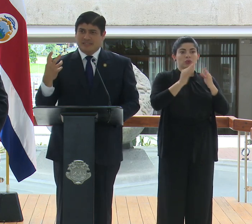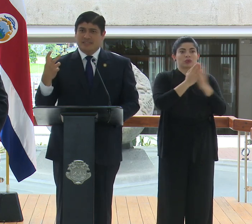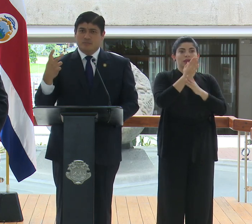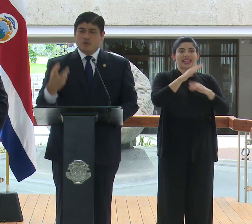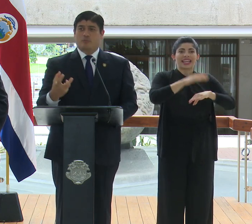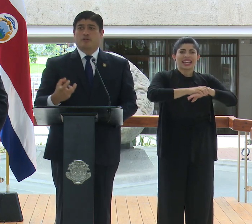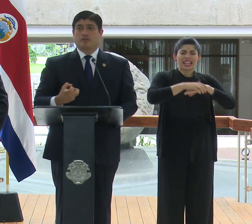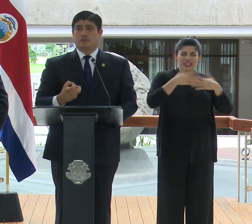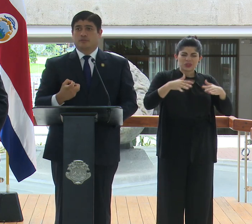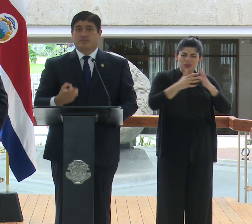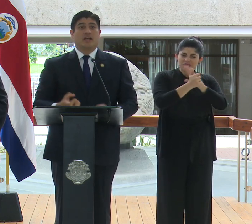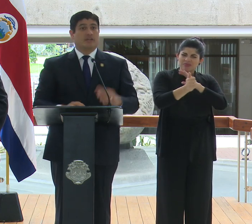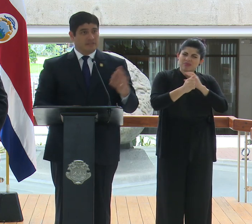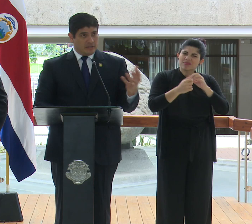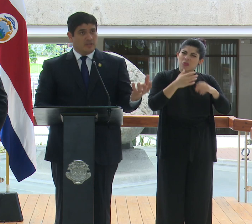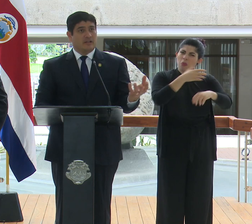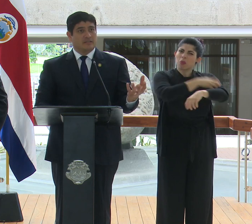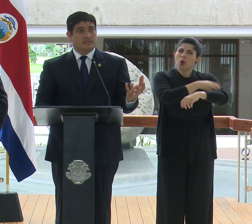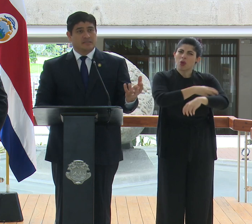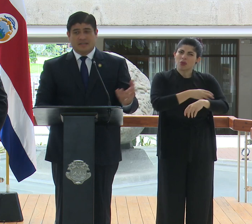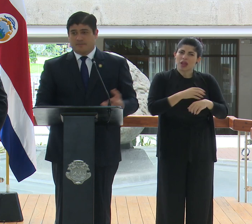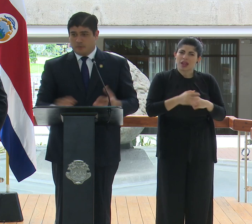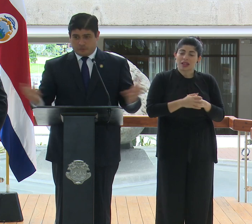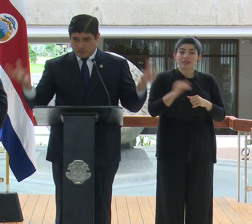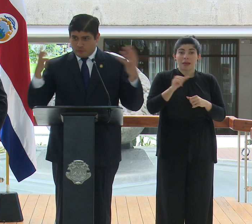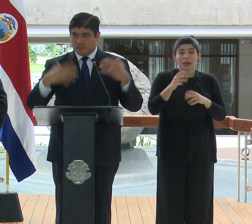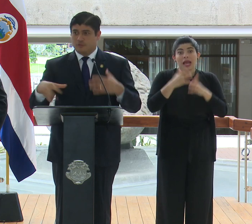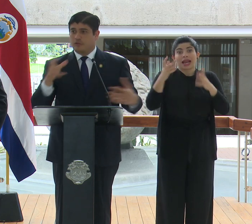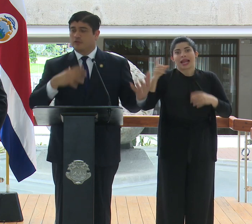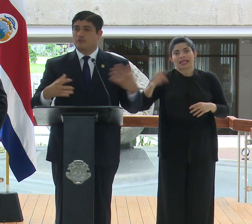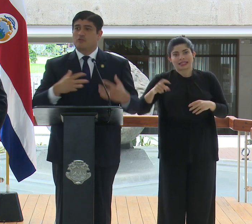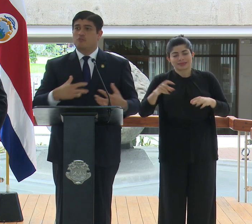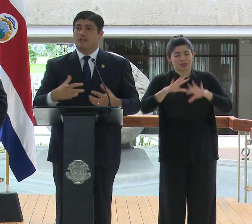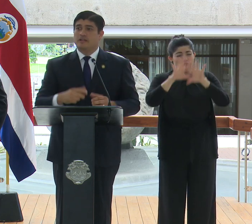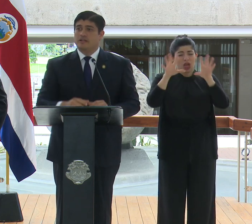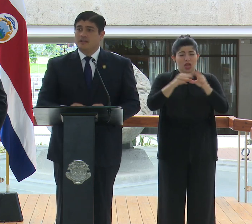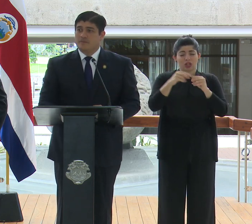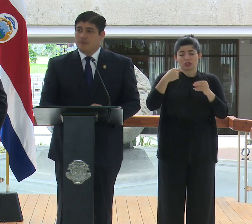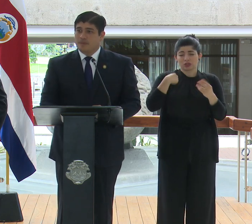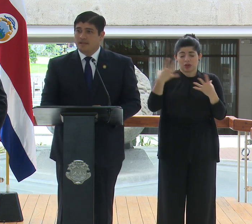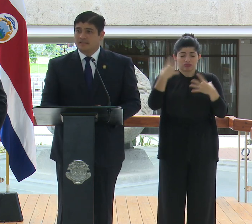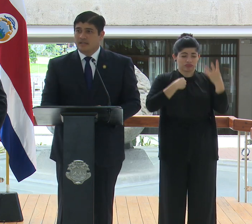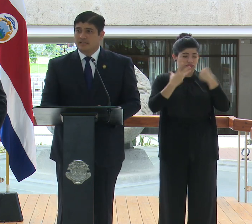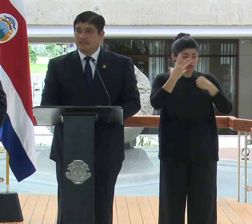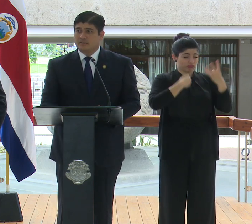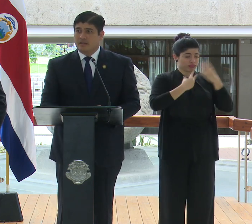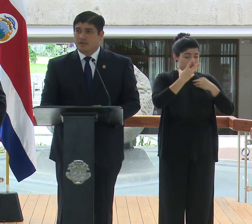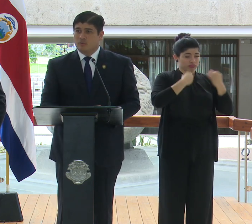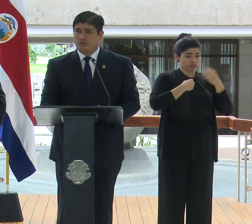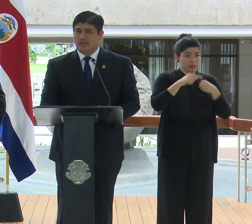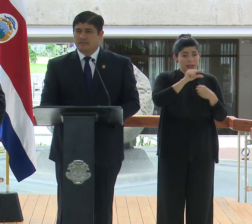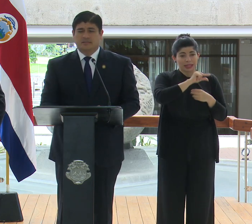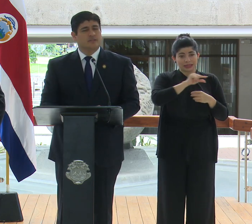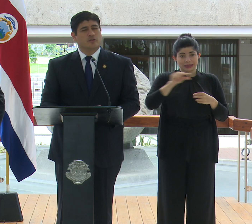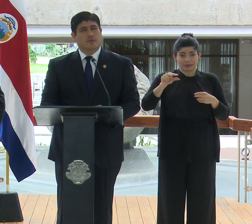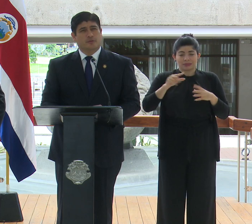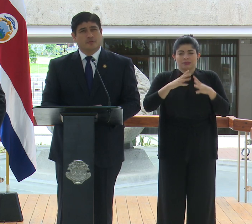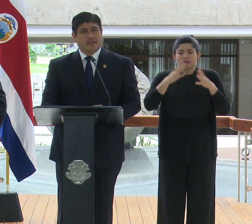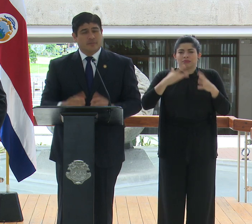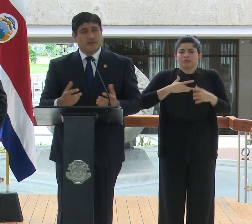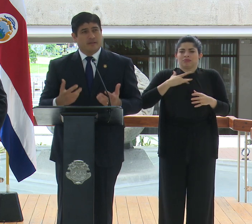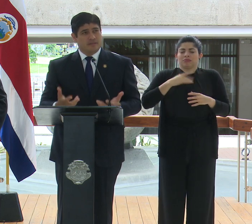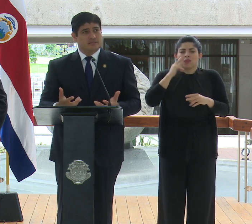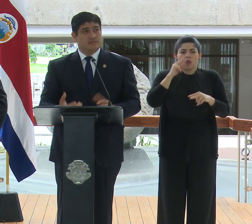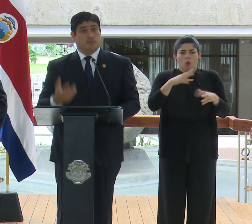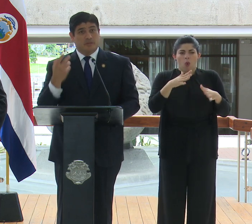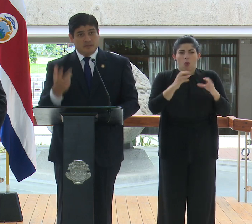El potencial es muy poderoso, a la vez que hay una gran necesidad. Bueno, todo eso fue lo que yo acumulé esa semana con un gran sentido de